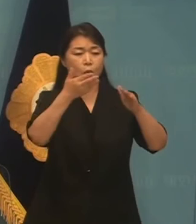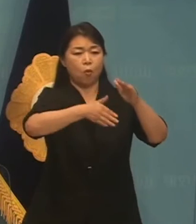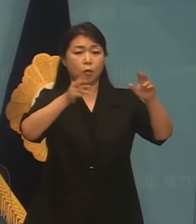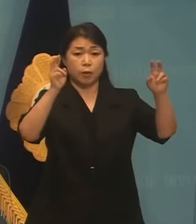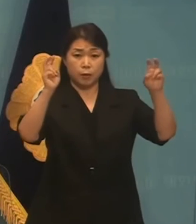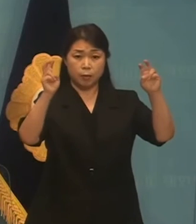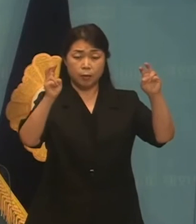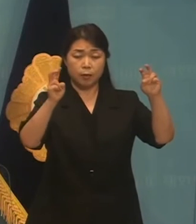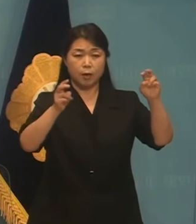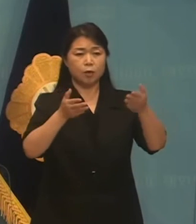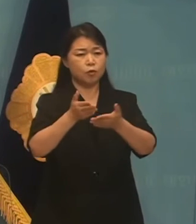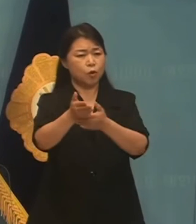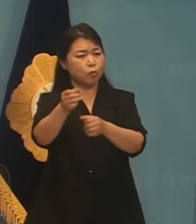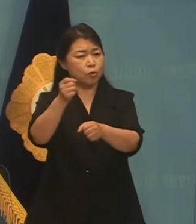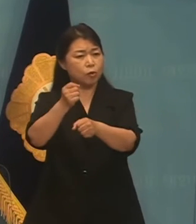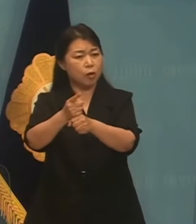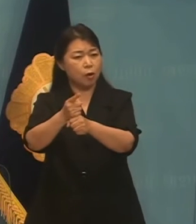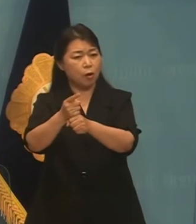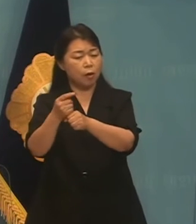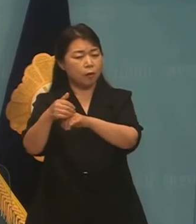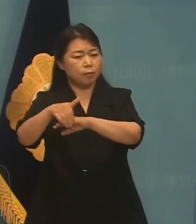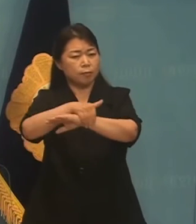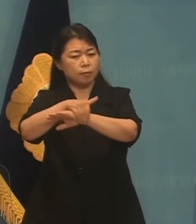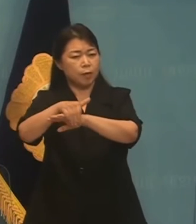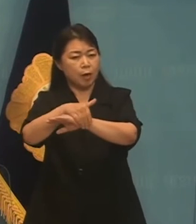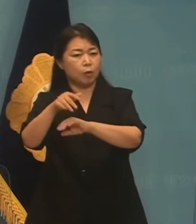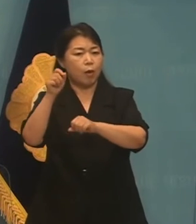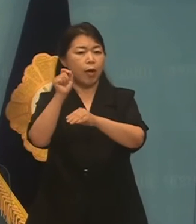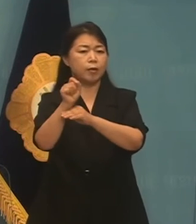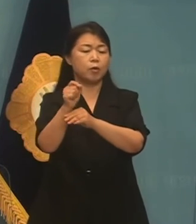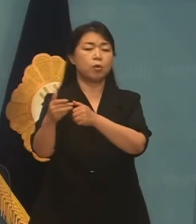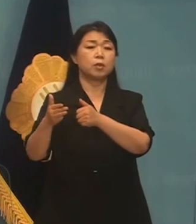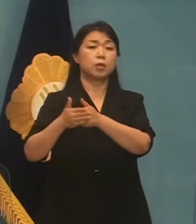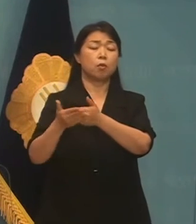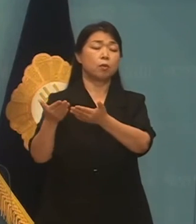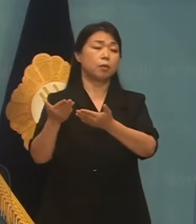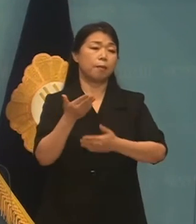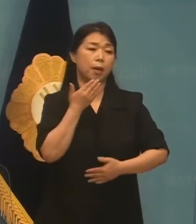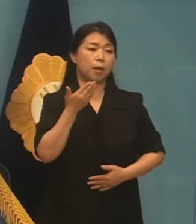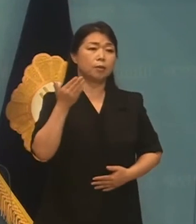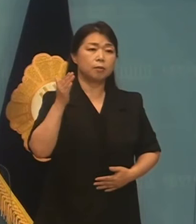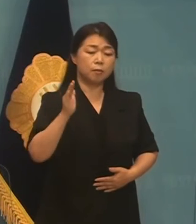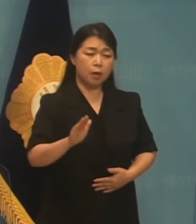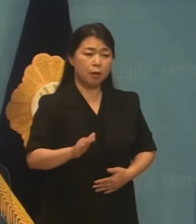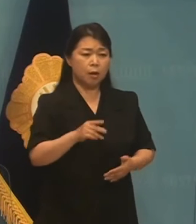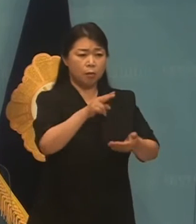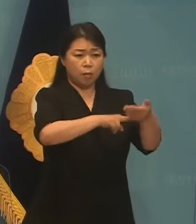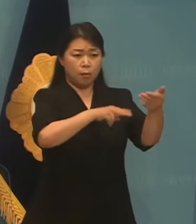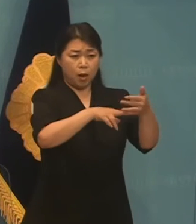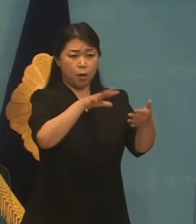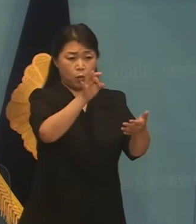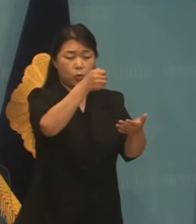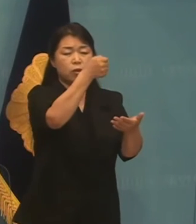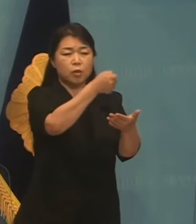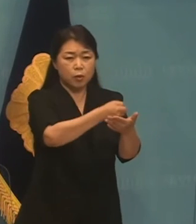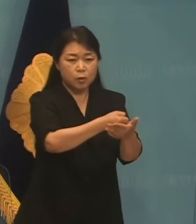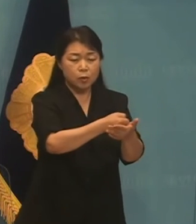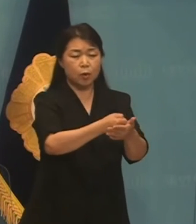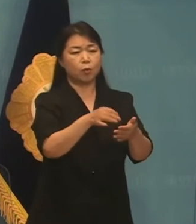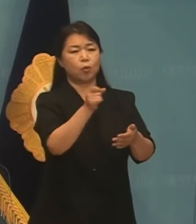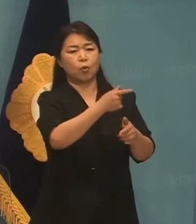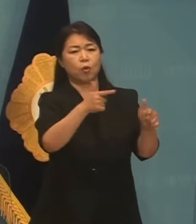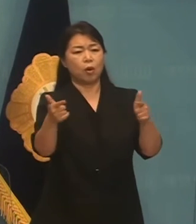공기업이 전문적 컨설팅과 행정 지원을 해주되 분양가 결정 등